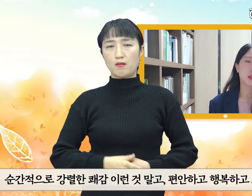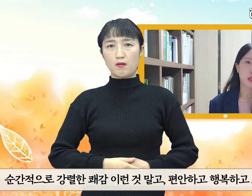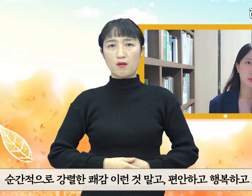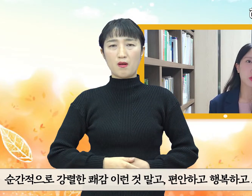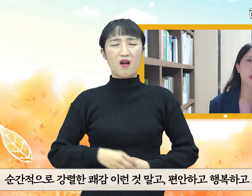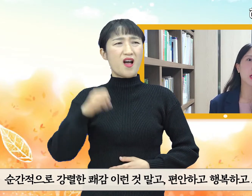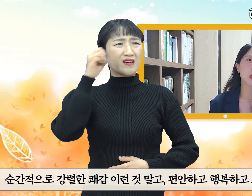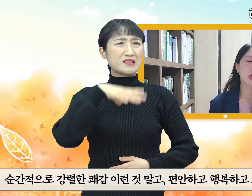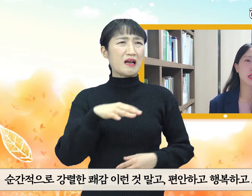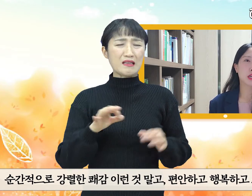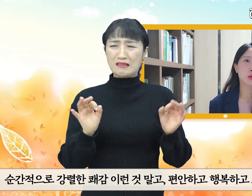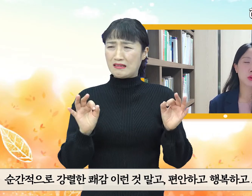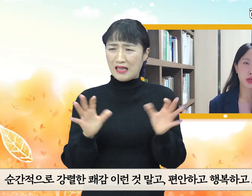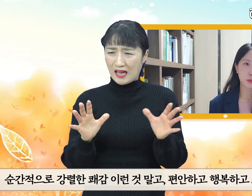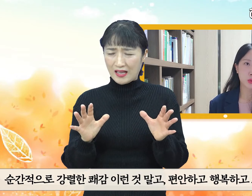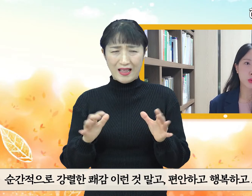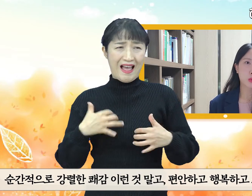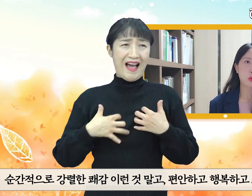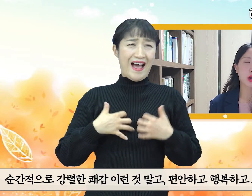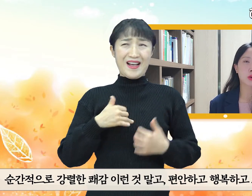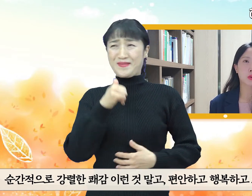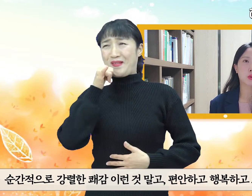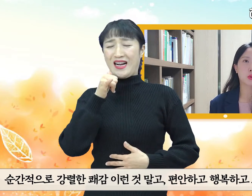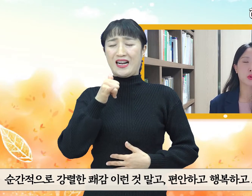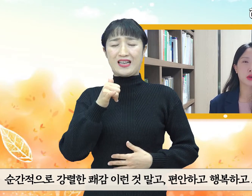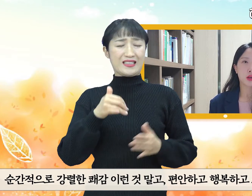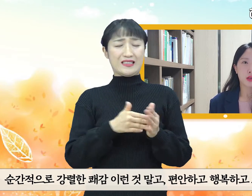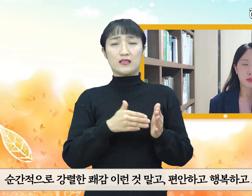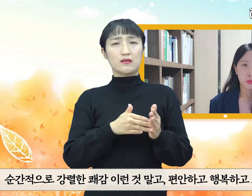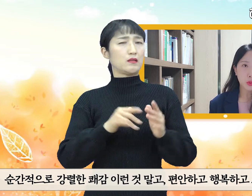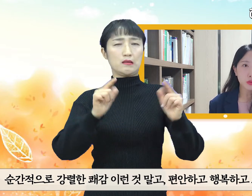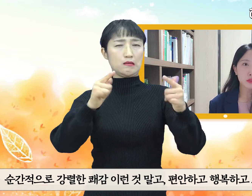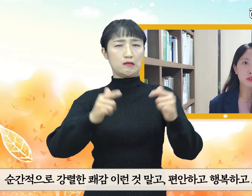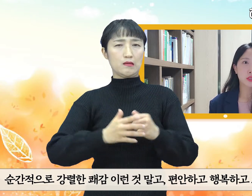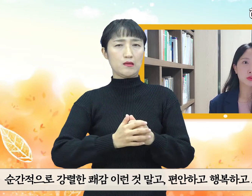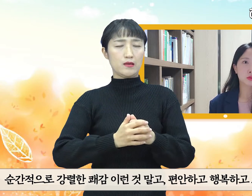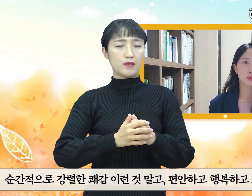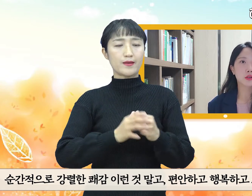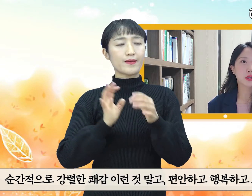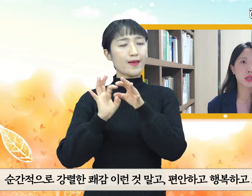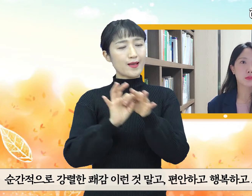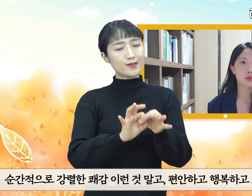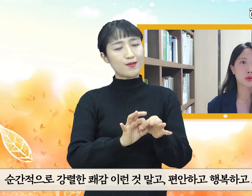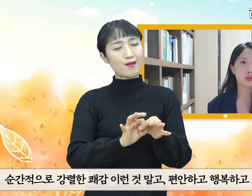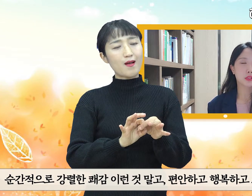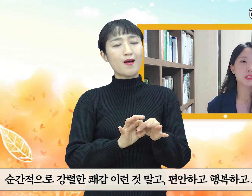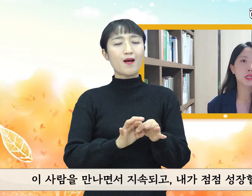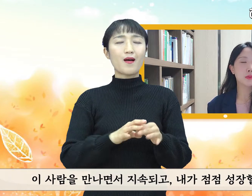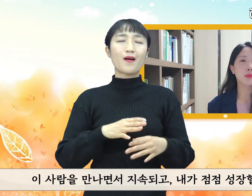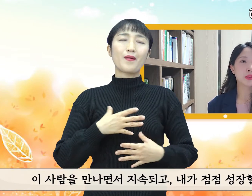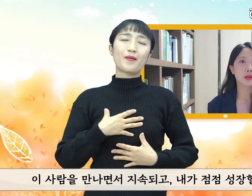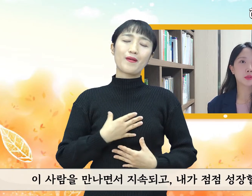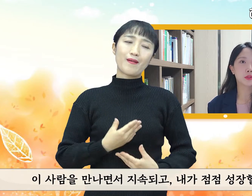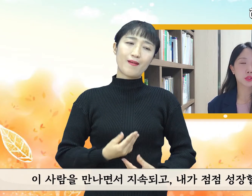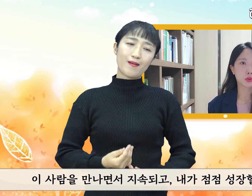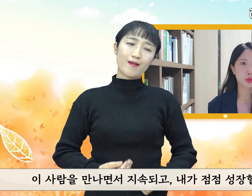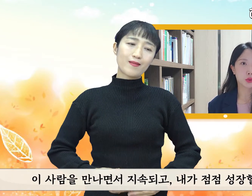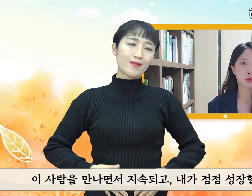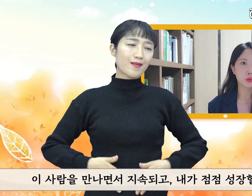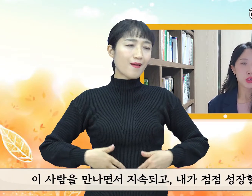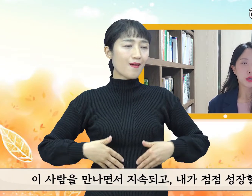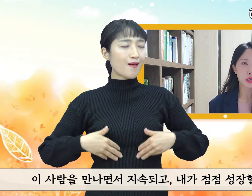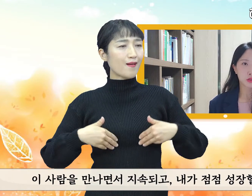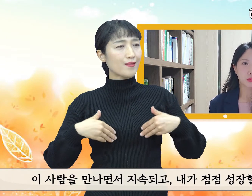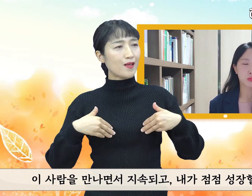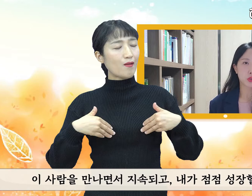말고 되게 편안하고 행복하고 포근하고 그러한 감정들이 이 사람을 만나면서